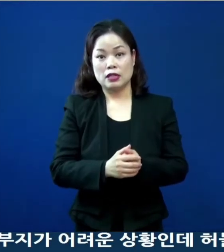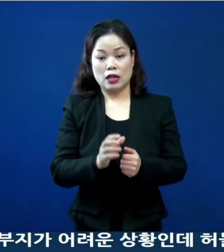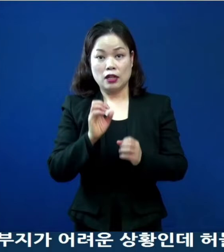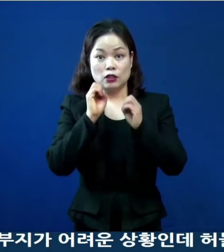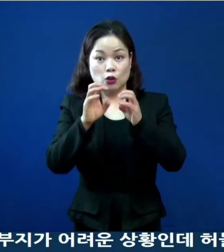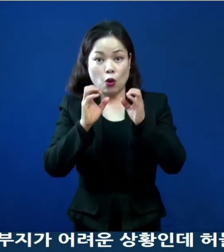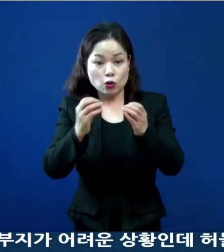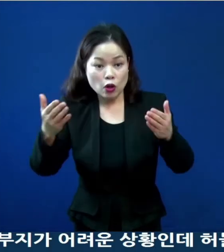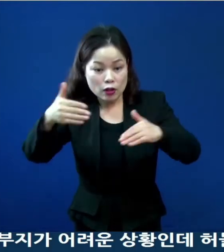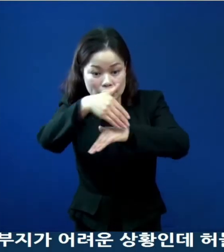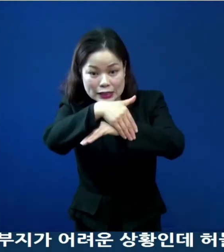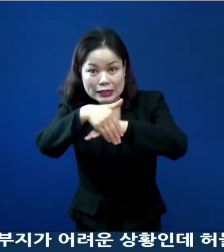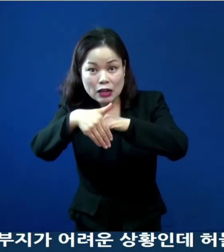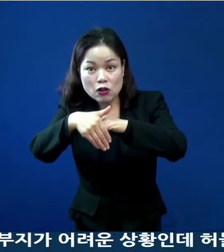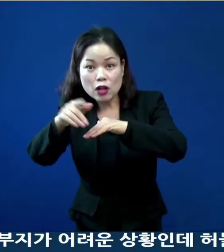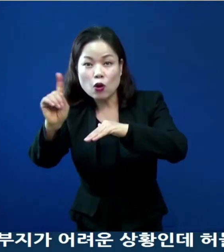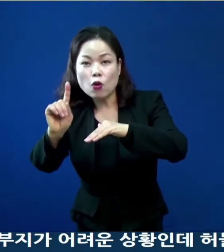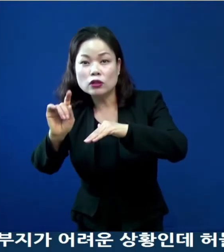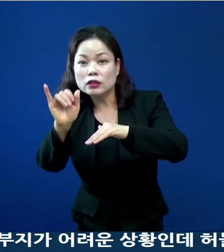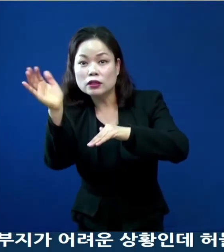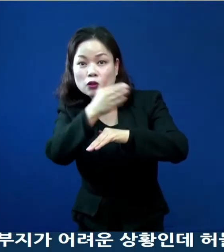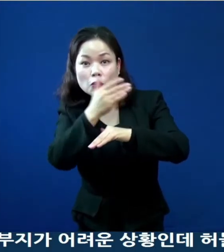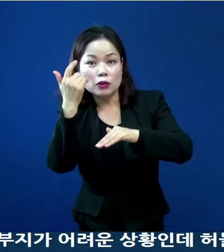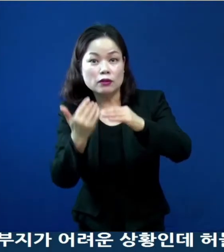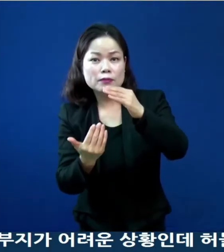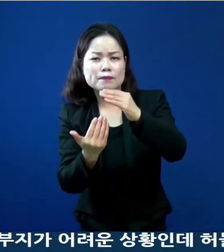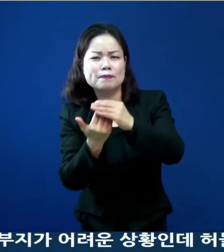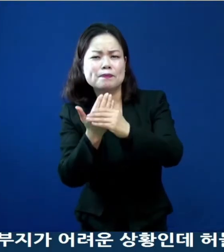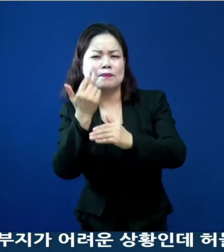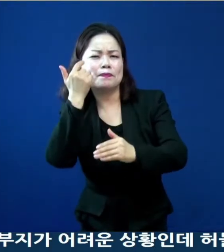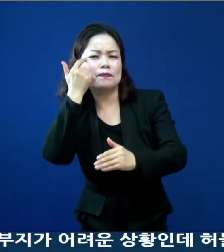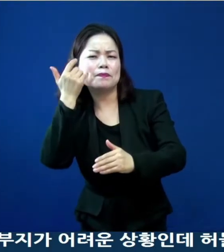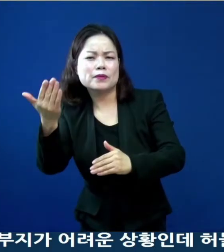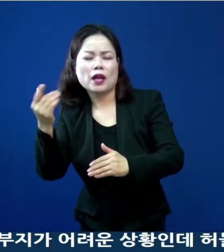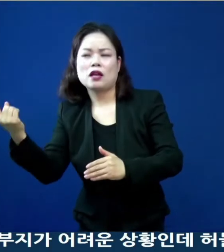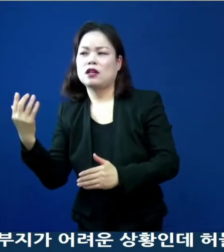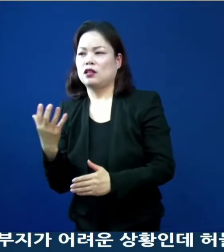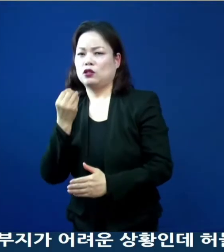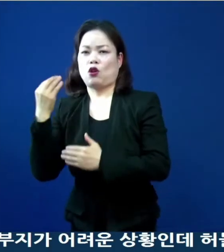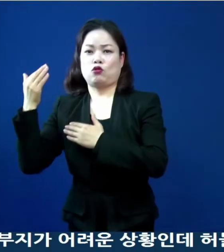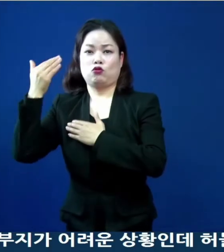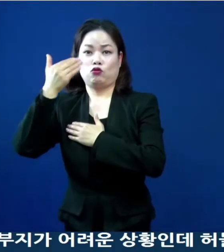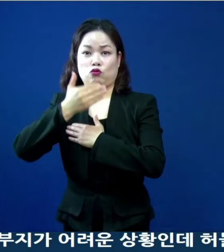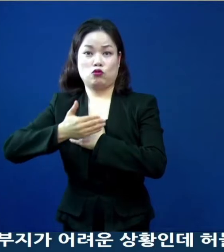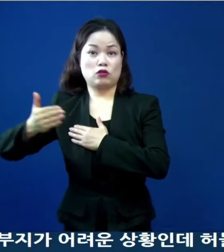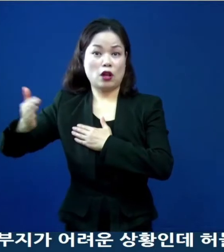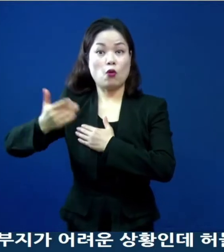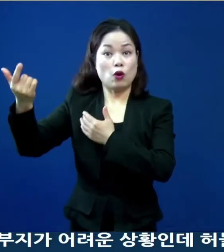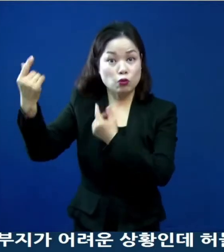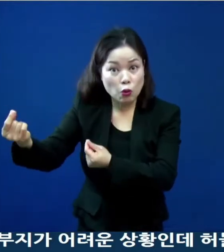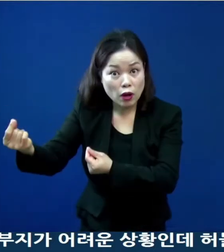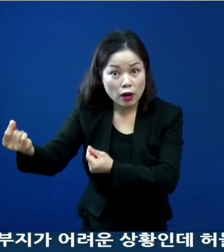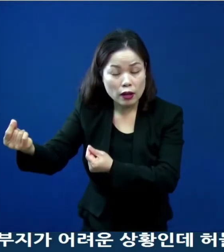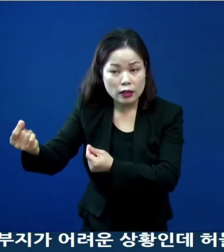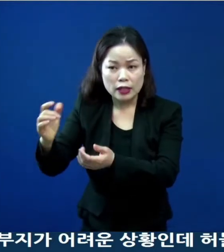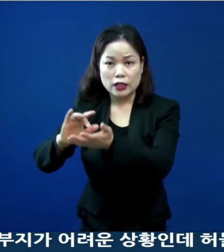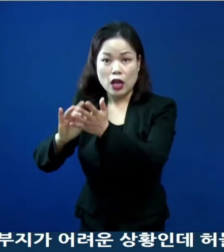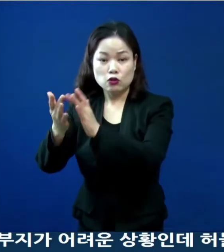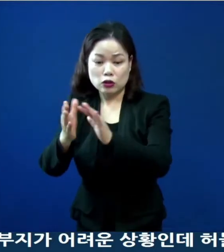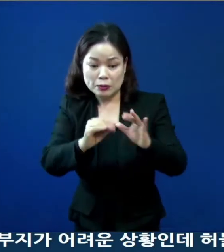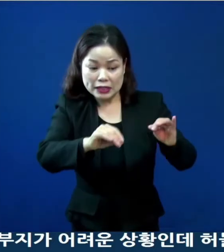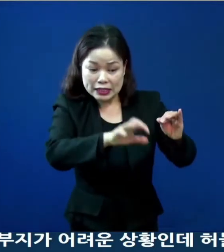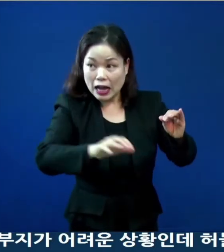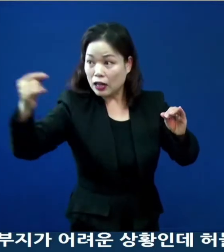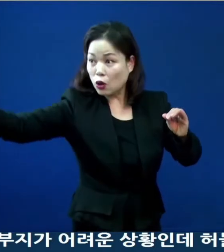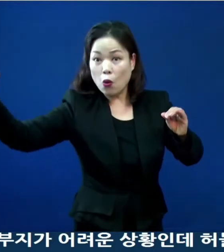전략이 성경적으로 어디서 왔습니까? 성육신에서 온 겁니다. 예수님이 이 땅에 오실 때,